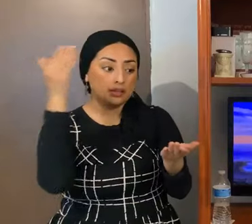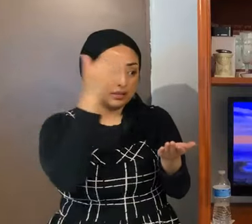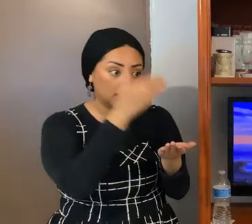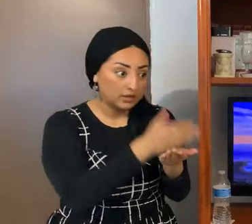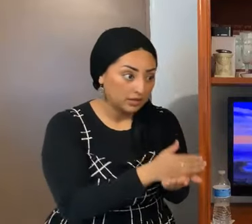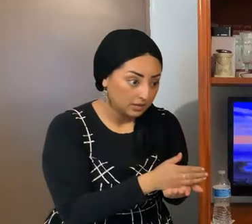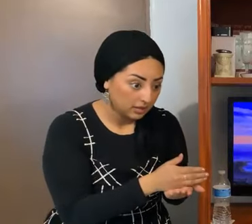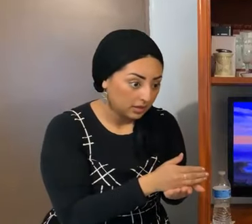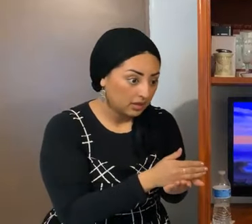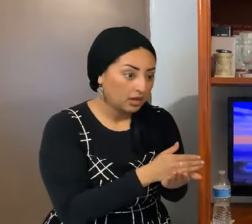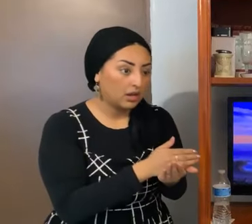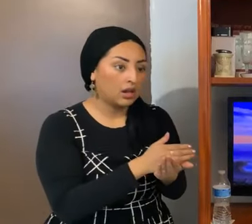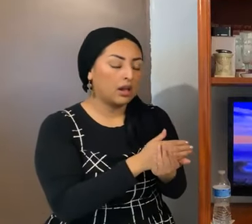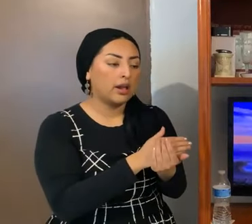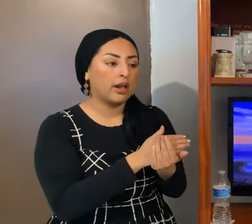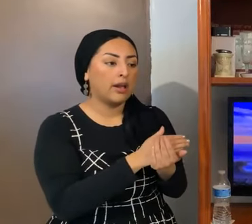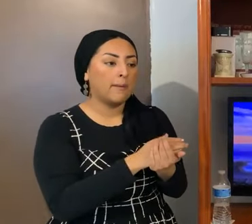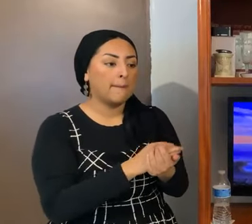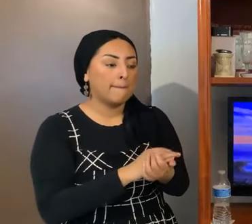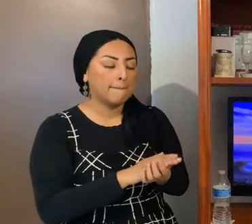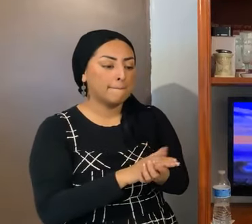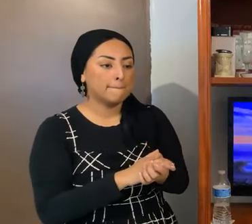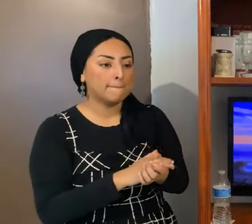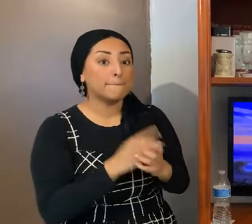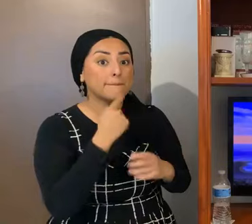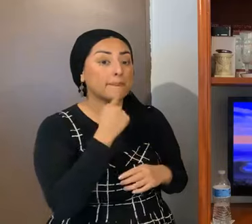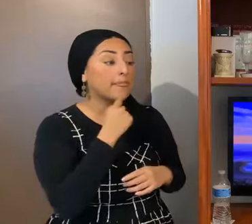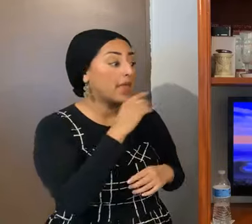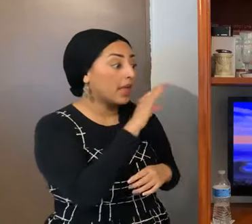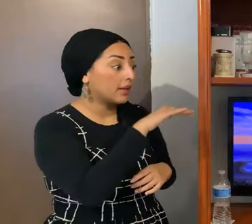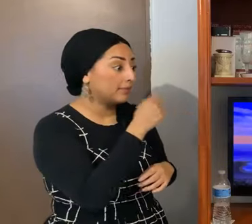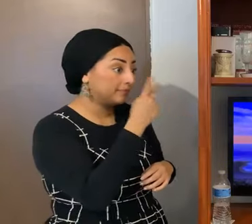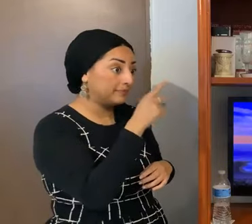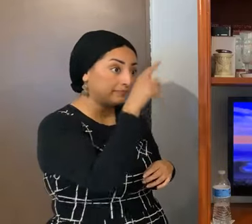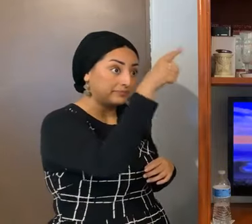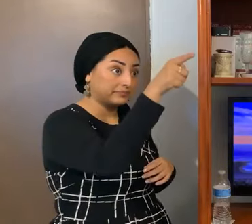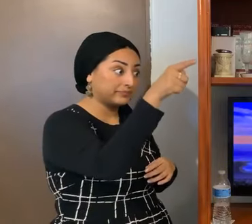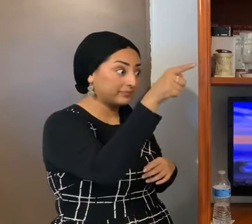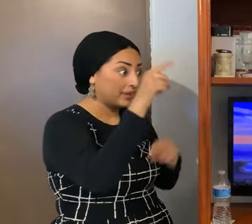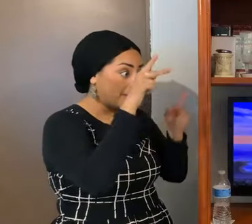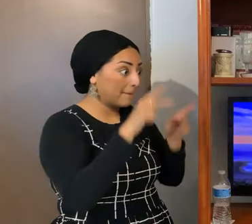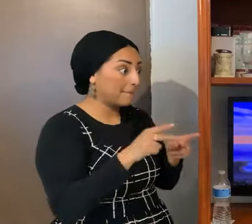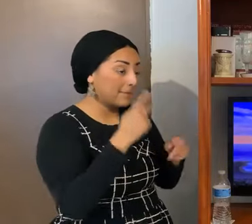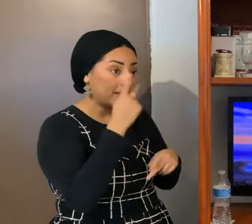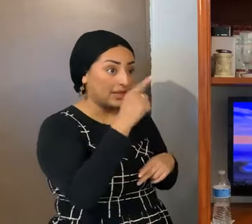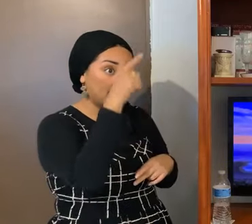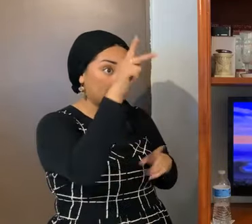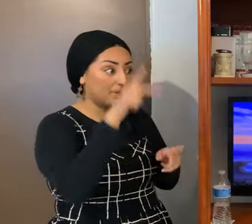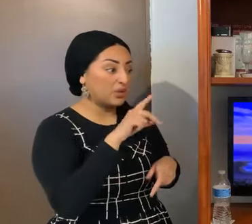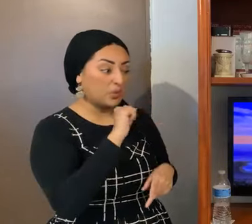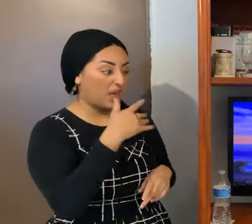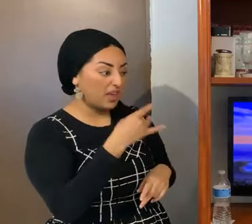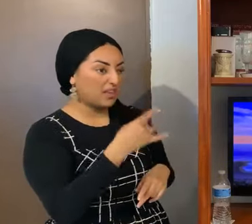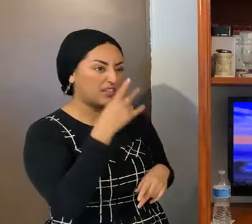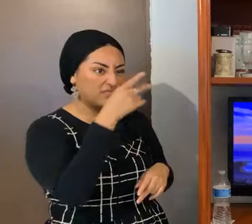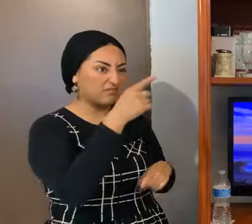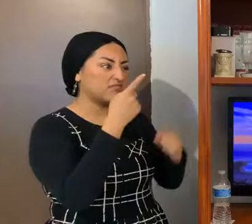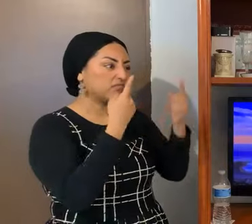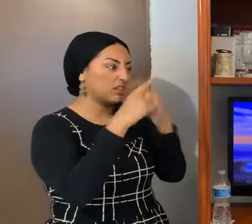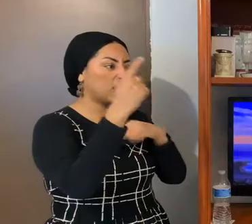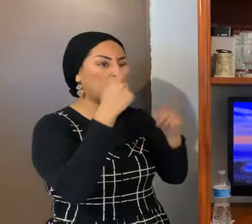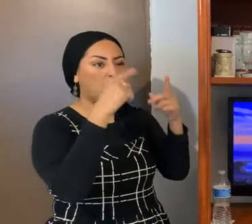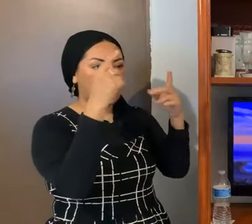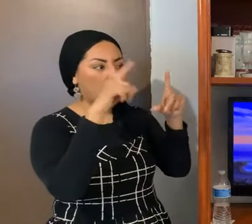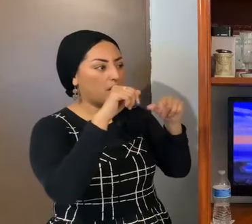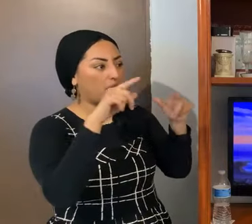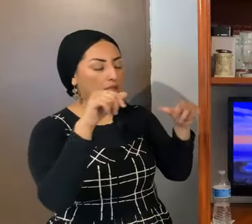con tal de caerle bien a le dice, ya viste a fulano, ya viste a sutano, que te cae mal, mira, hizo esto,